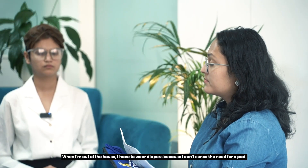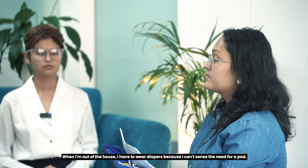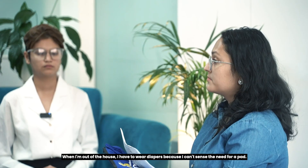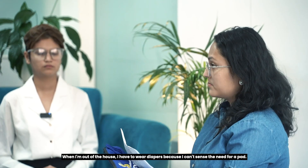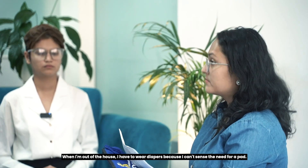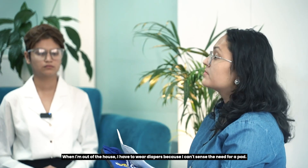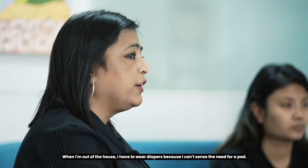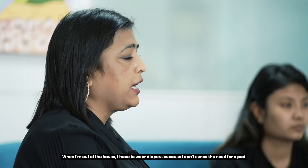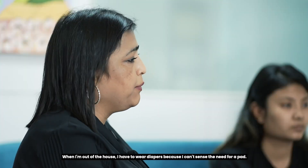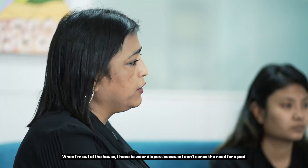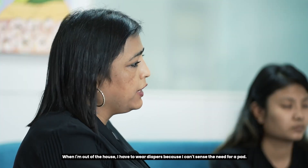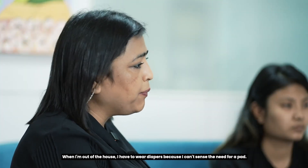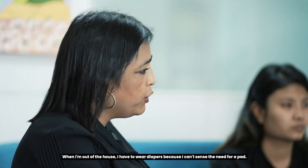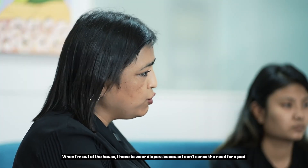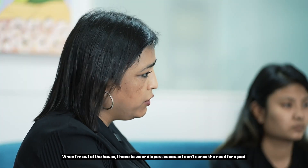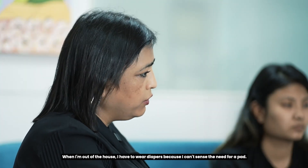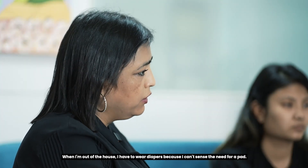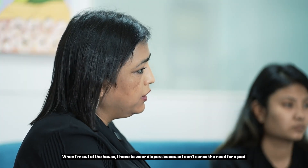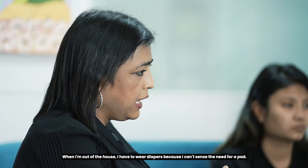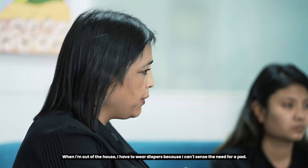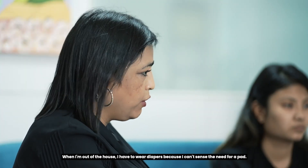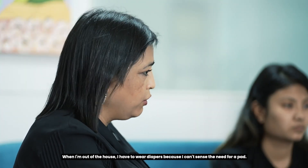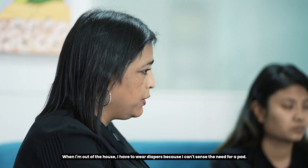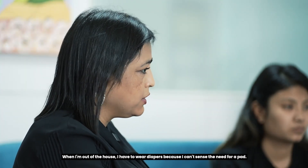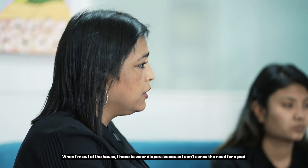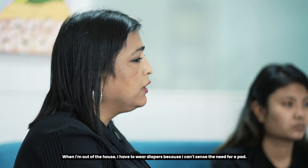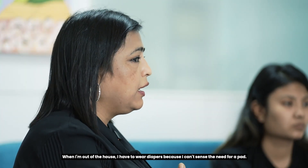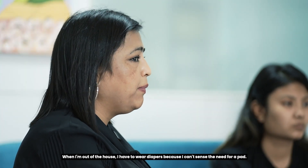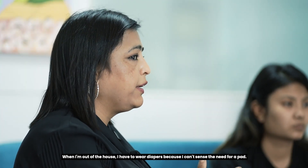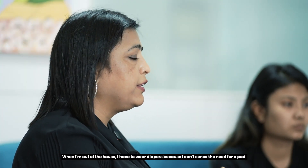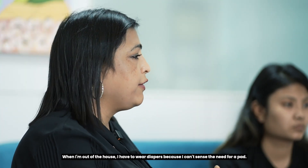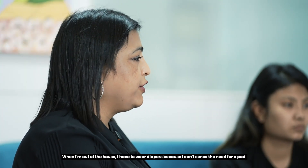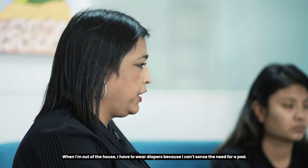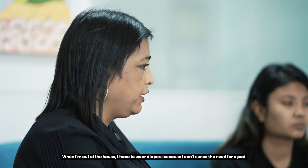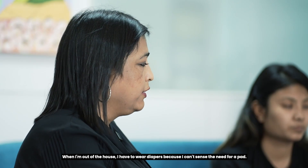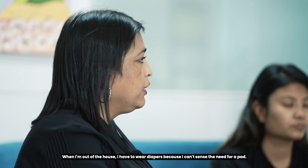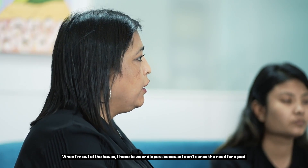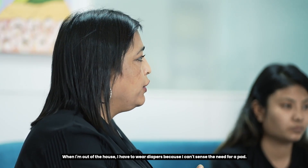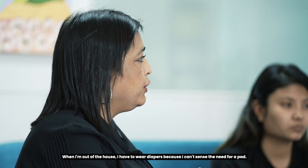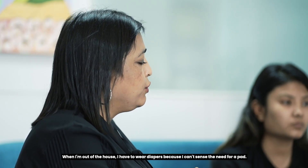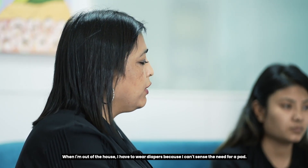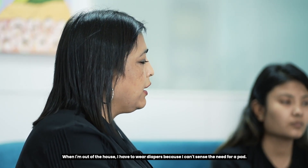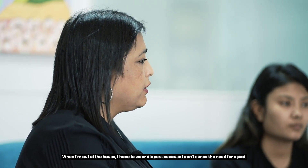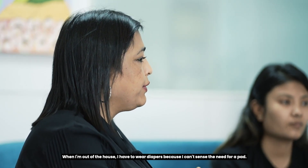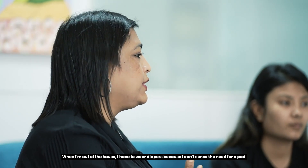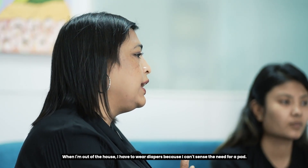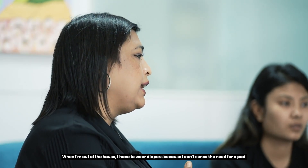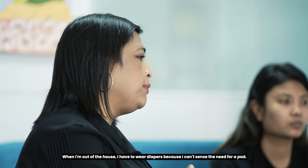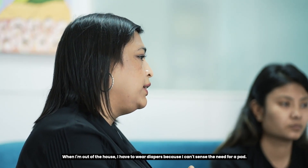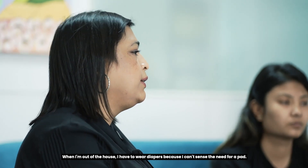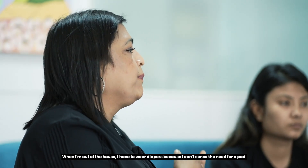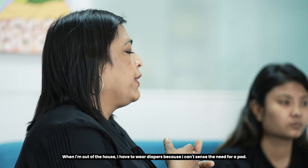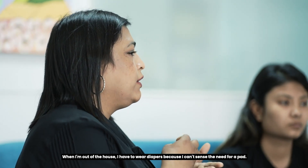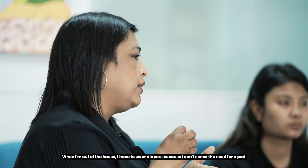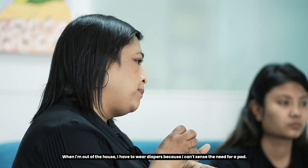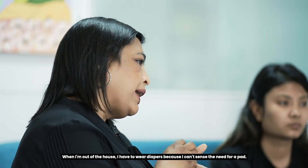आइसकेपछि देखेर, अनि हामीहरू त डाइपर युजहरू, डाइपर लगाउनु पर्छ बाहिर हिँड्दाखेरि होइन, अनि त्यो कारणले गर्दाखेरि त्यहाँ